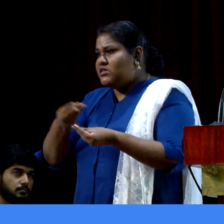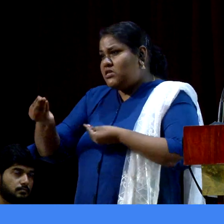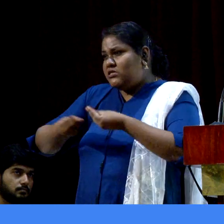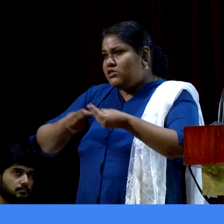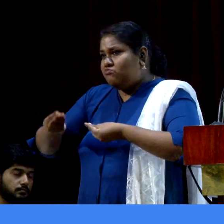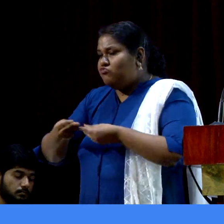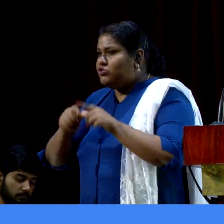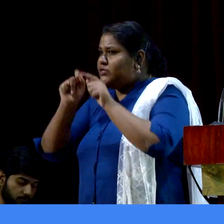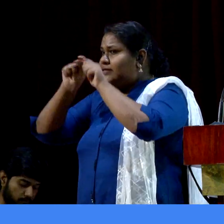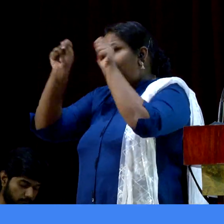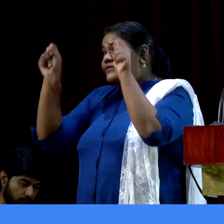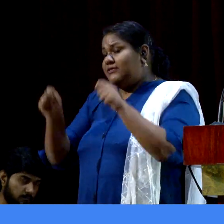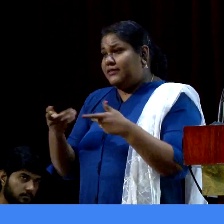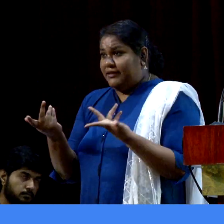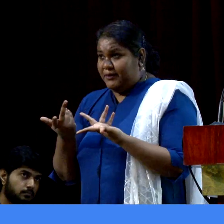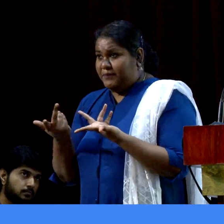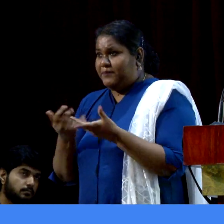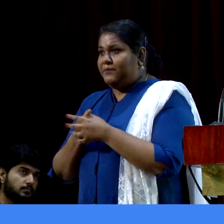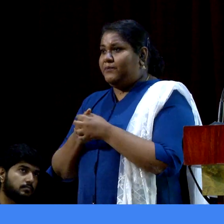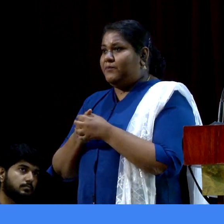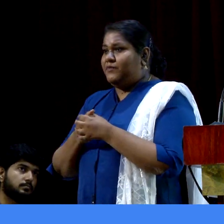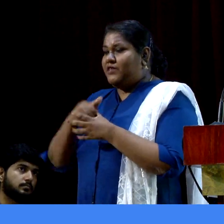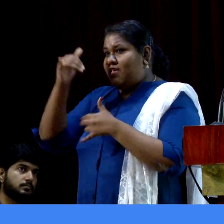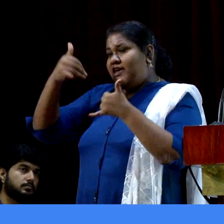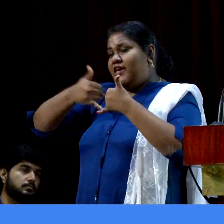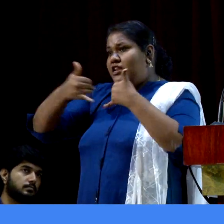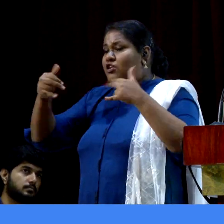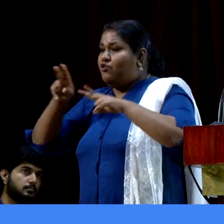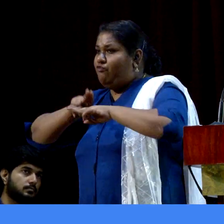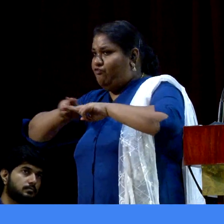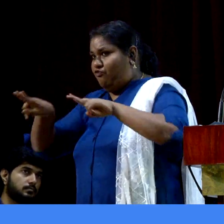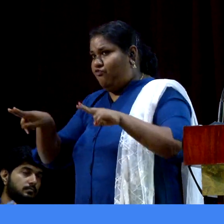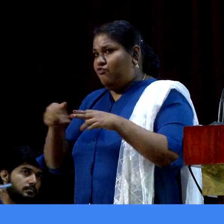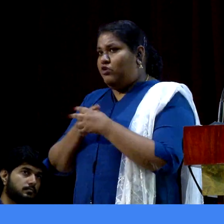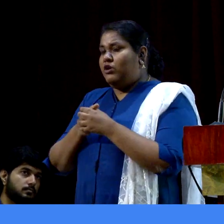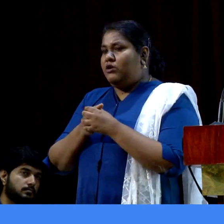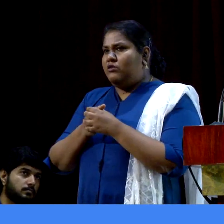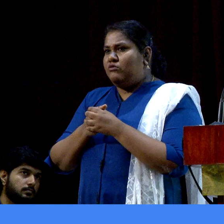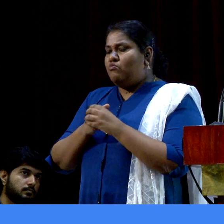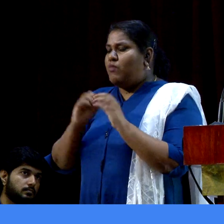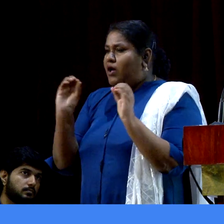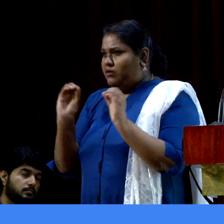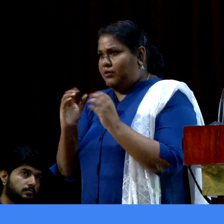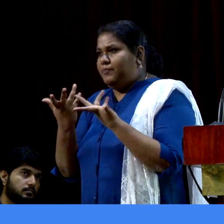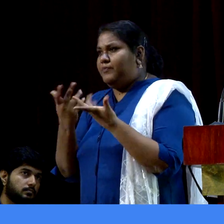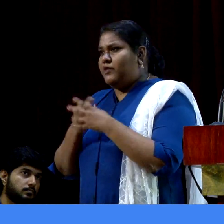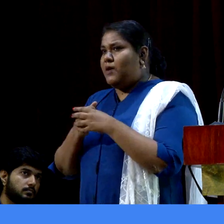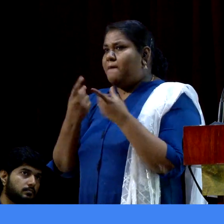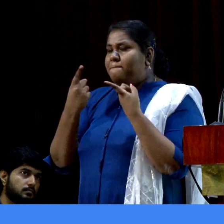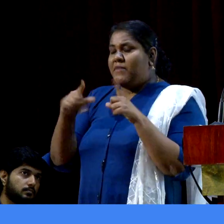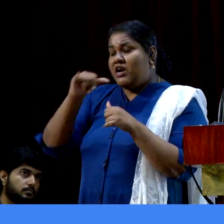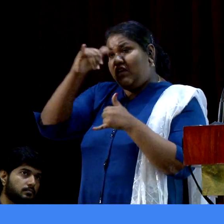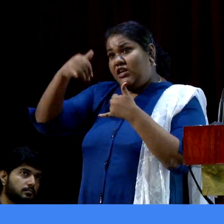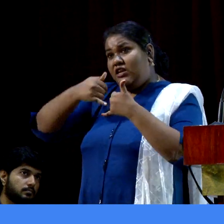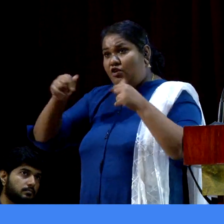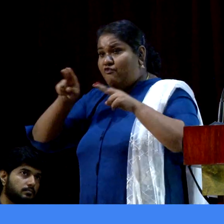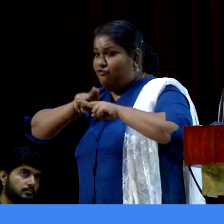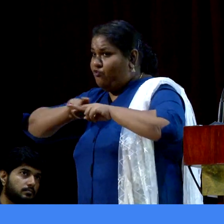பொது விநியோக திட்டத்தினை இந்தியா முழுவதும் இருக்கிறது என்று சொல்கிறோம். ஆனால் இந்தியா முழுவதும்